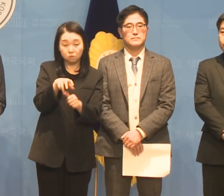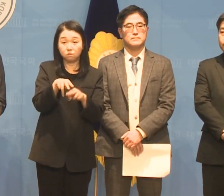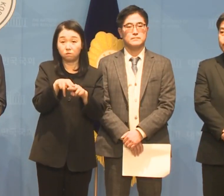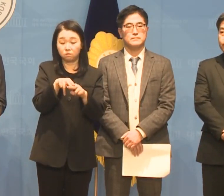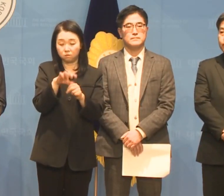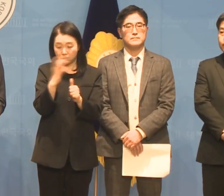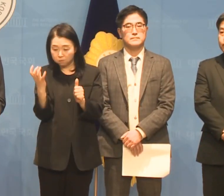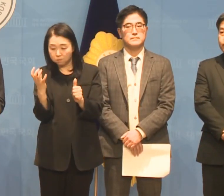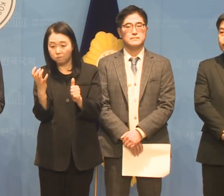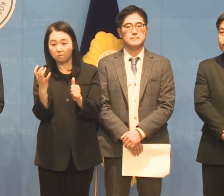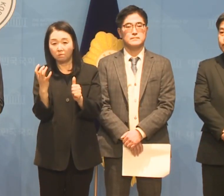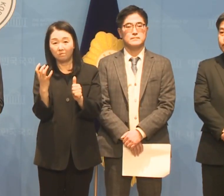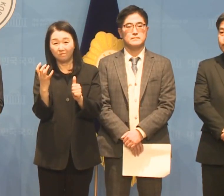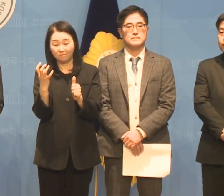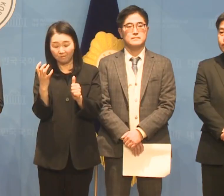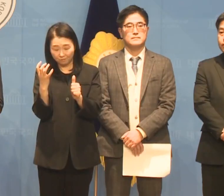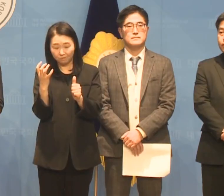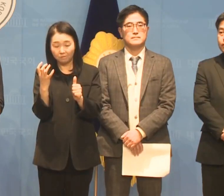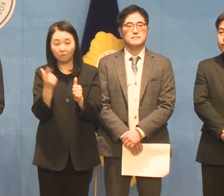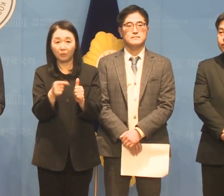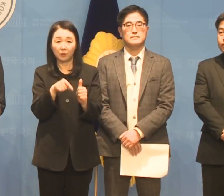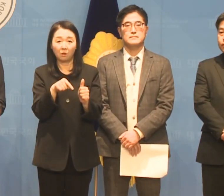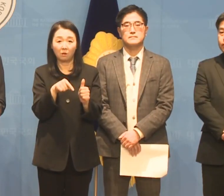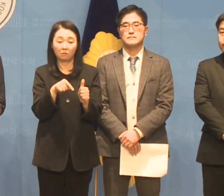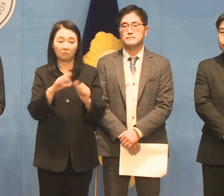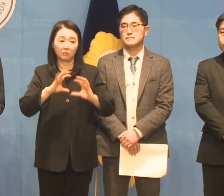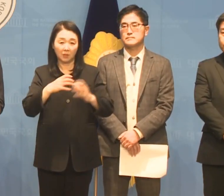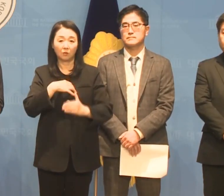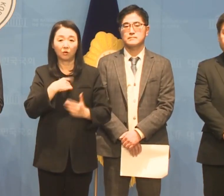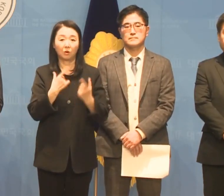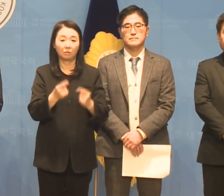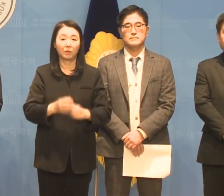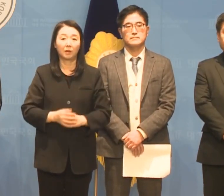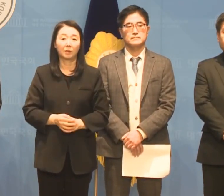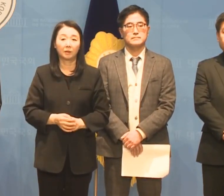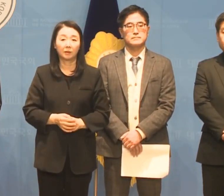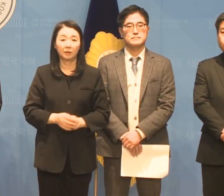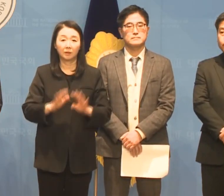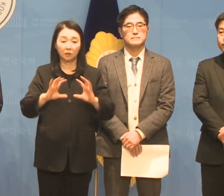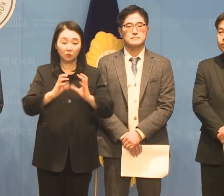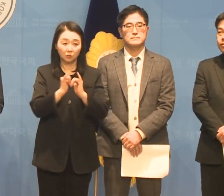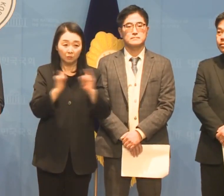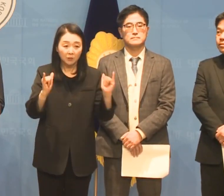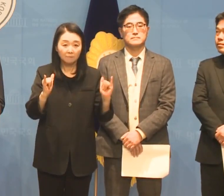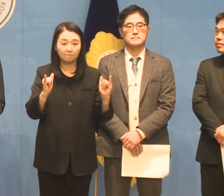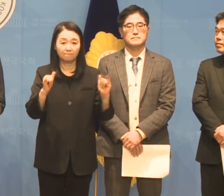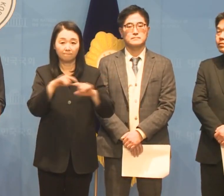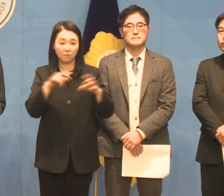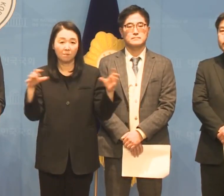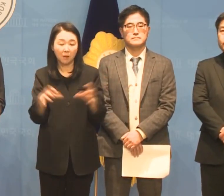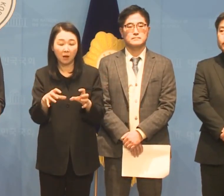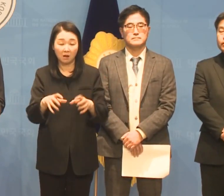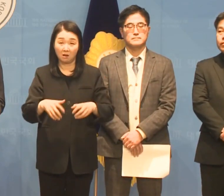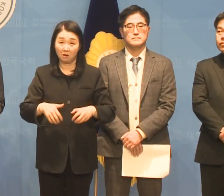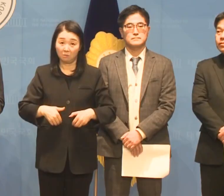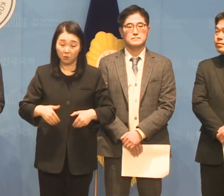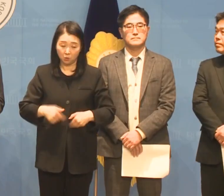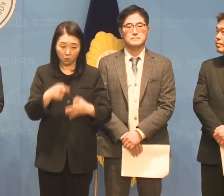석방되어 나왔다는 것 자체가 국가의 위기입니다. 지금은 국민이 똘똘 뭉쳐서